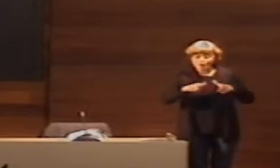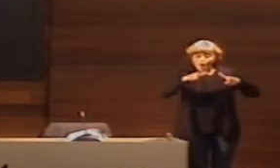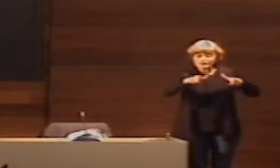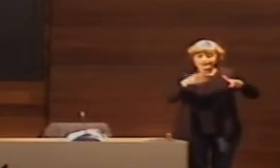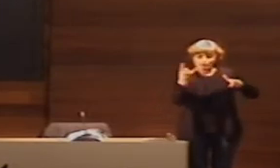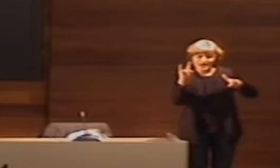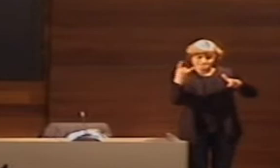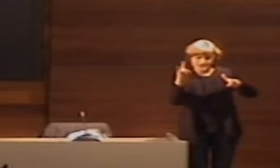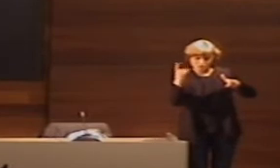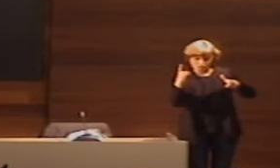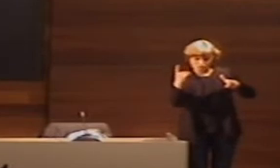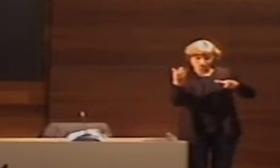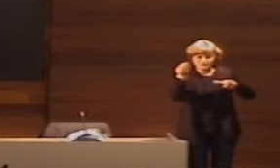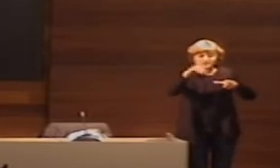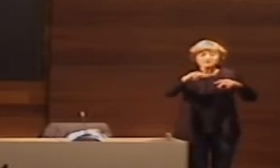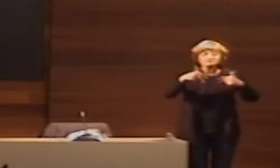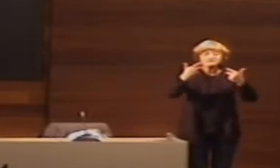porque